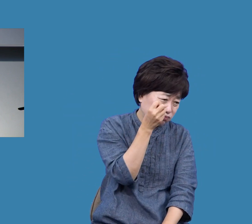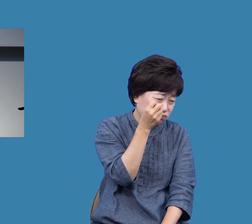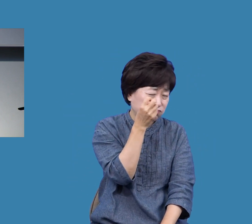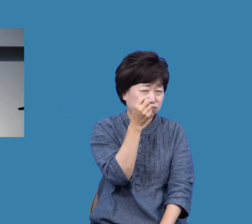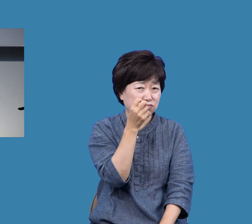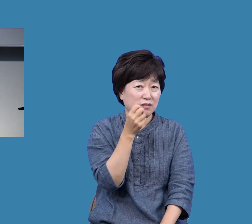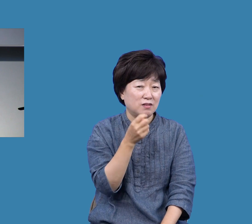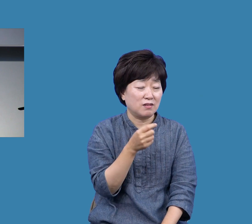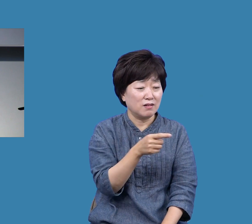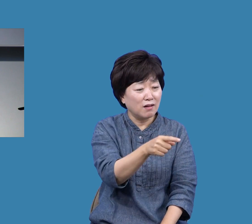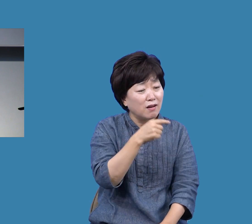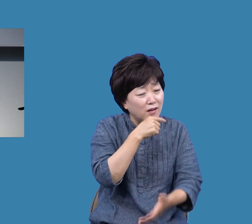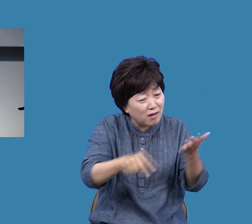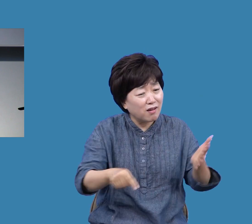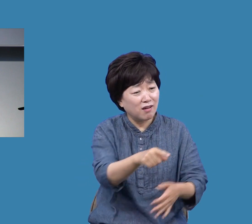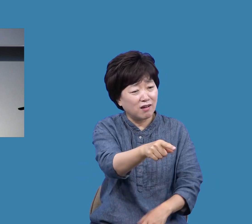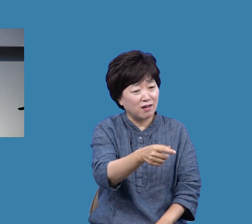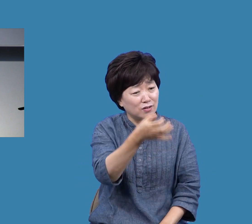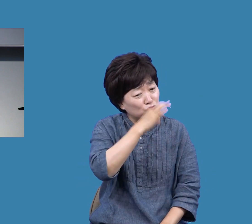뭔 유익이 있겠어 그렇게 해가지고서.